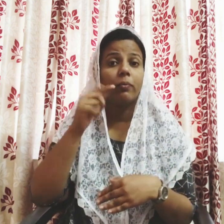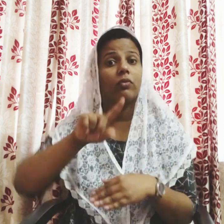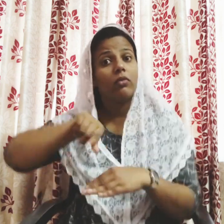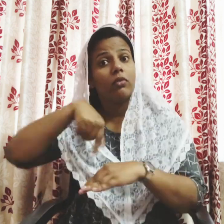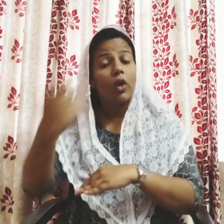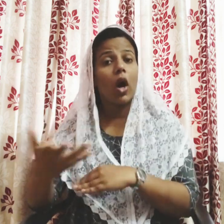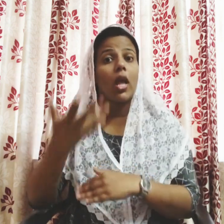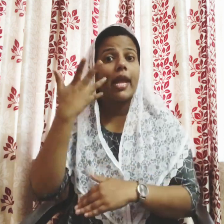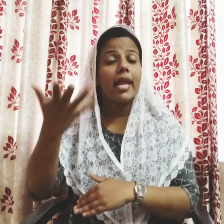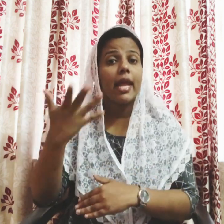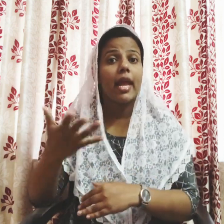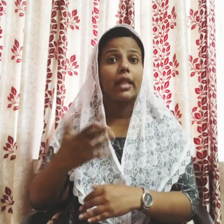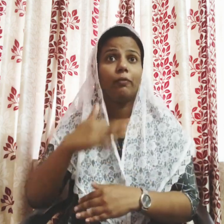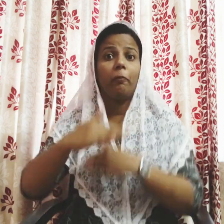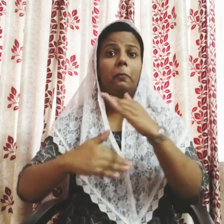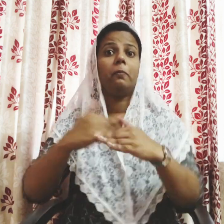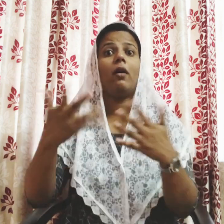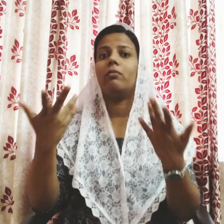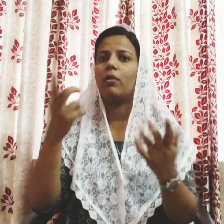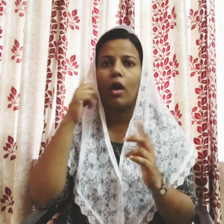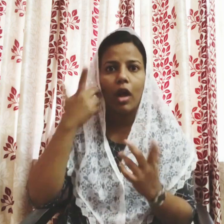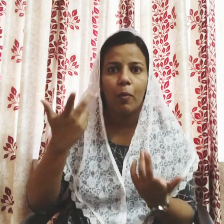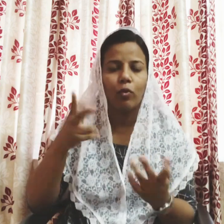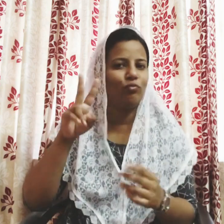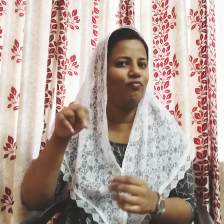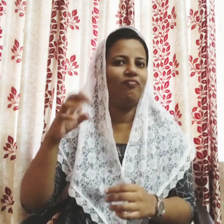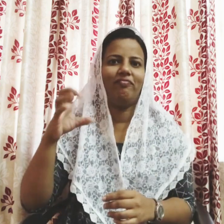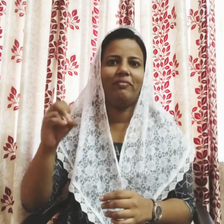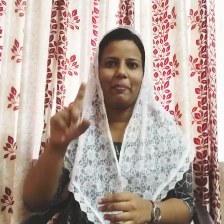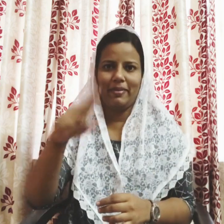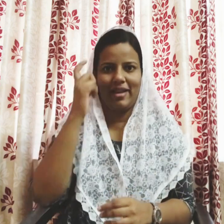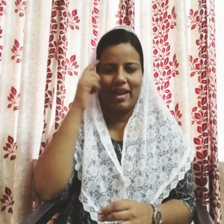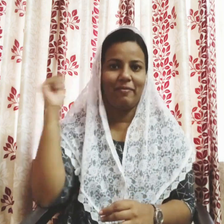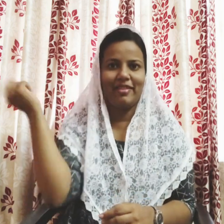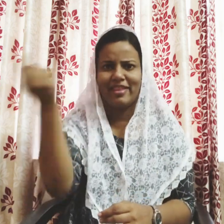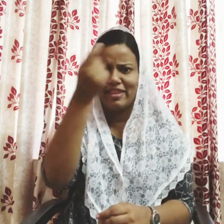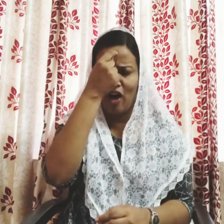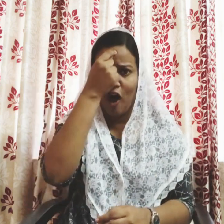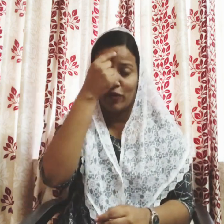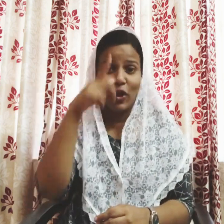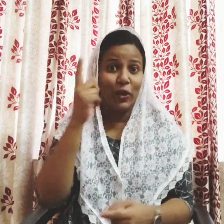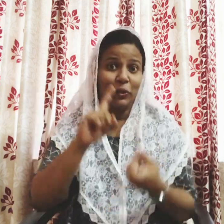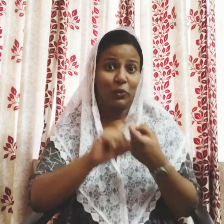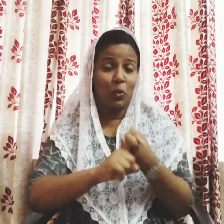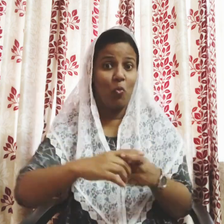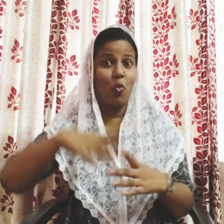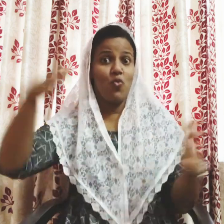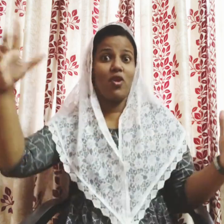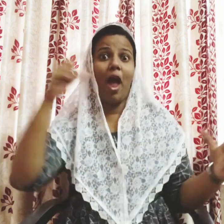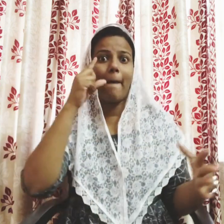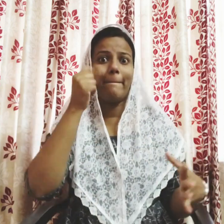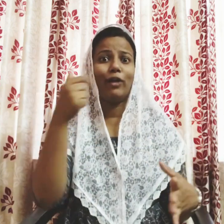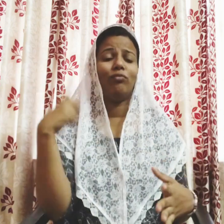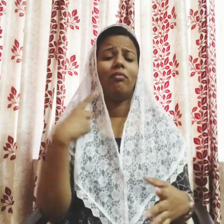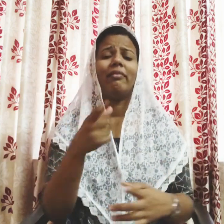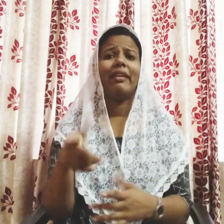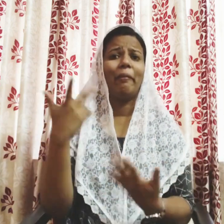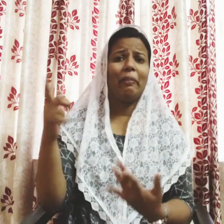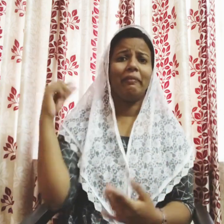ഈ വ്യക്തി ഏത് നിലയിൽ എത്തിച്ചേരുവാൻ സാധ്യതയുണ്ട് നമുക്കറിയത്തില്ല. ദാവീദിനെ നോക്കിക്കേ, ഗോലിയാത്ത് പറഞ്ഞ്, ഹേ, നീ എന്നാണ് ഇങ്ങനെയൊക്കെ കാണിക്കുന്നത് എന്ന് പറഞ്ഞ്